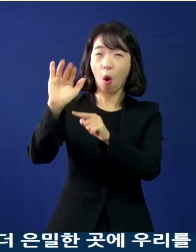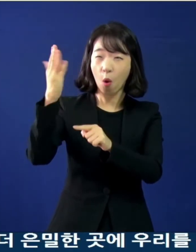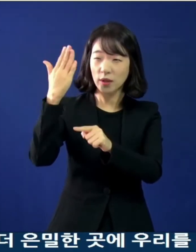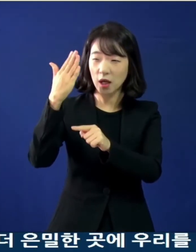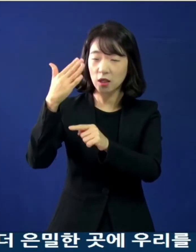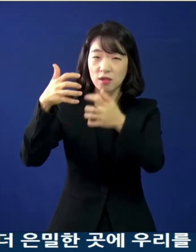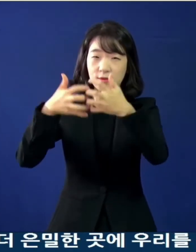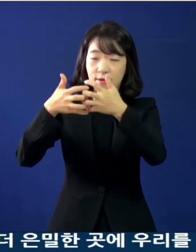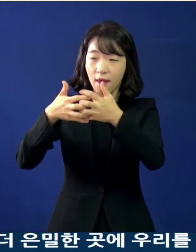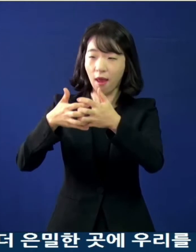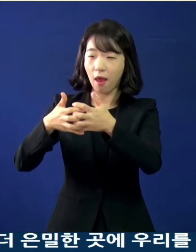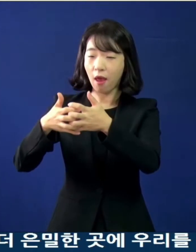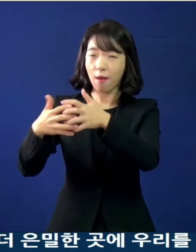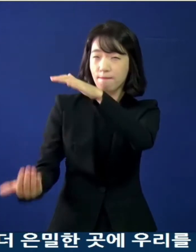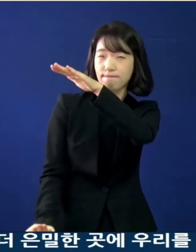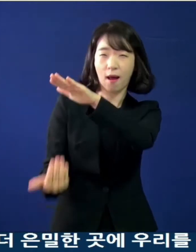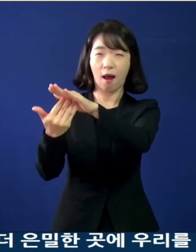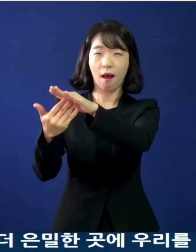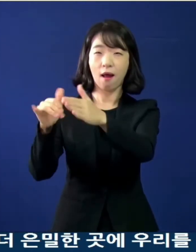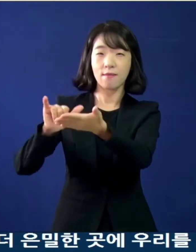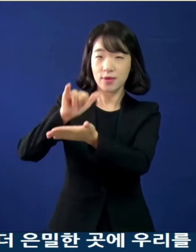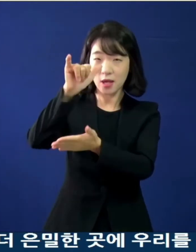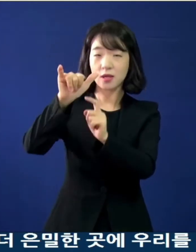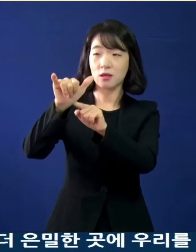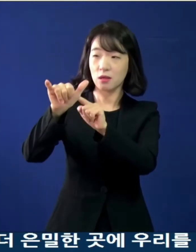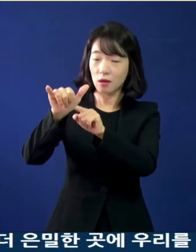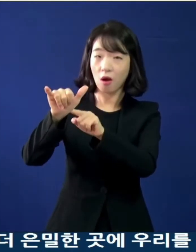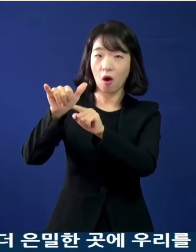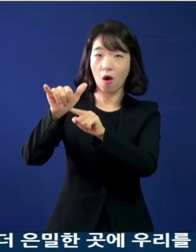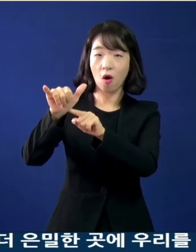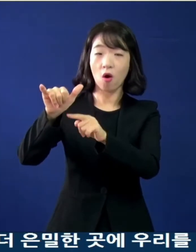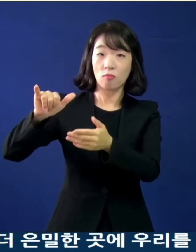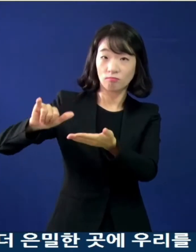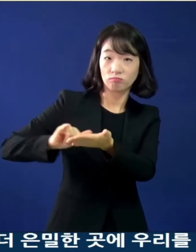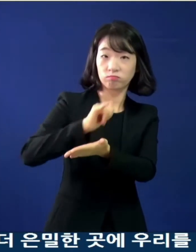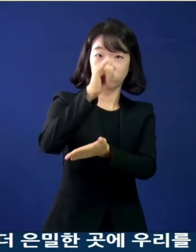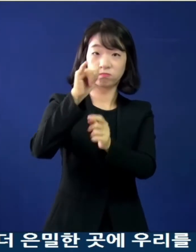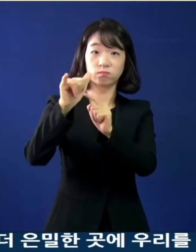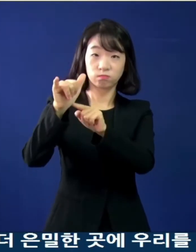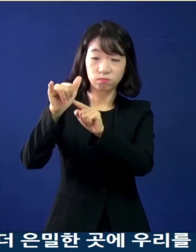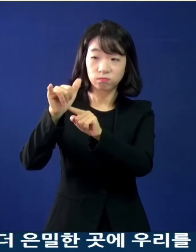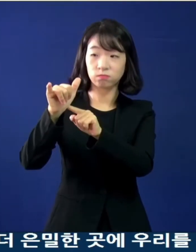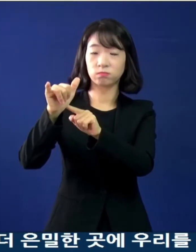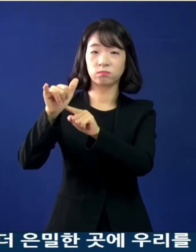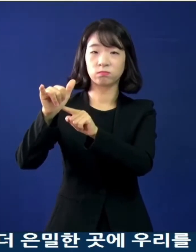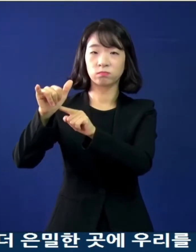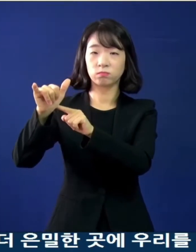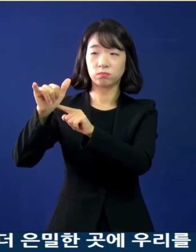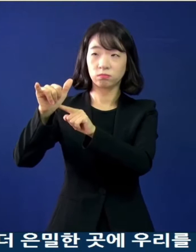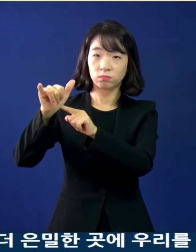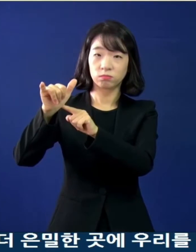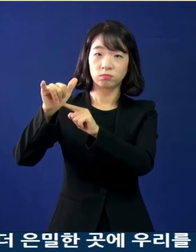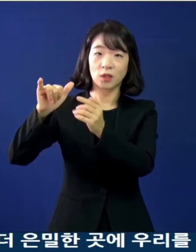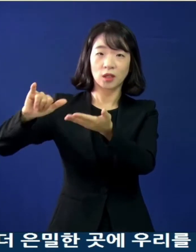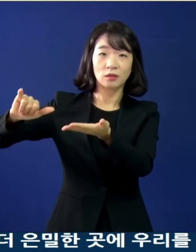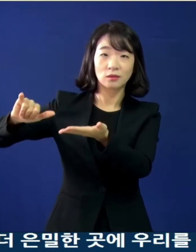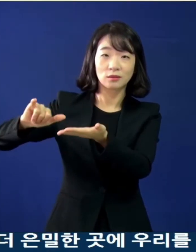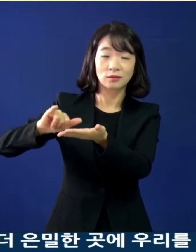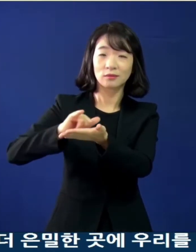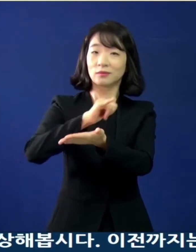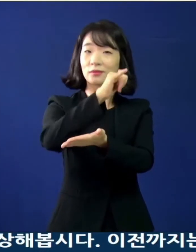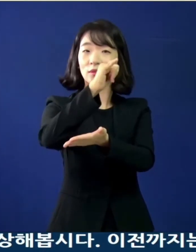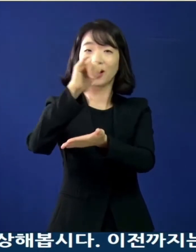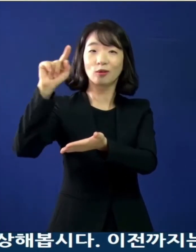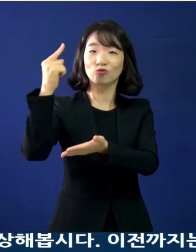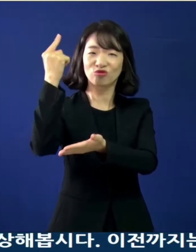장비로 가득하고, 이 비행기는 마리 비행기지 거의 항공우주선 같은 능력을